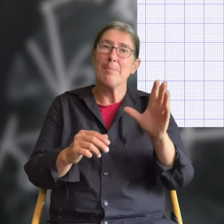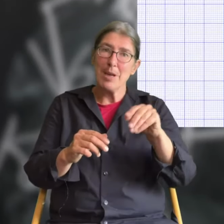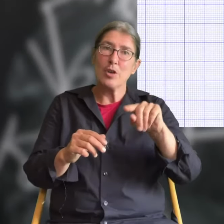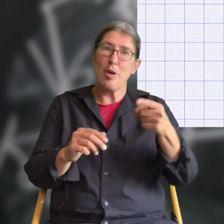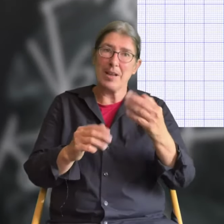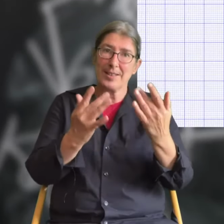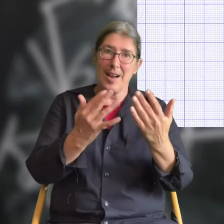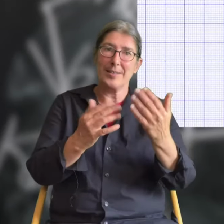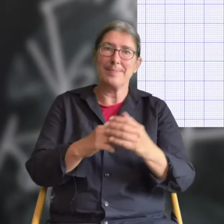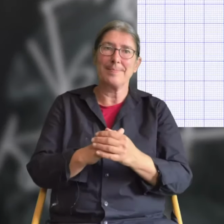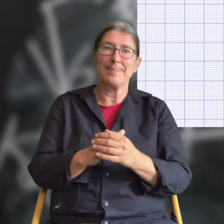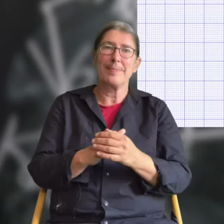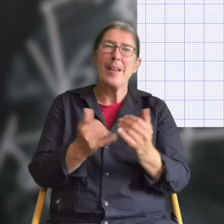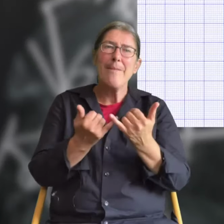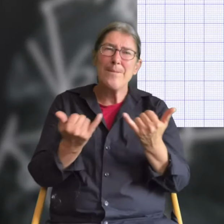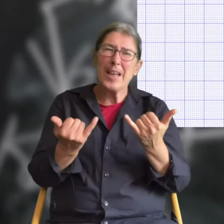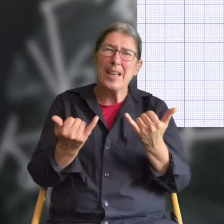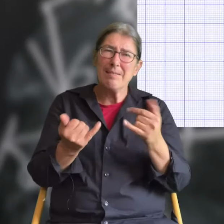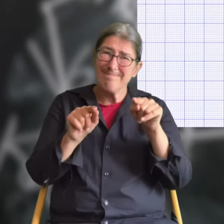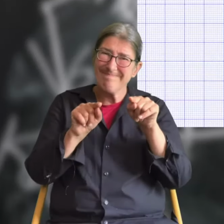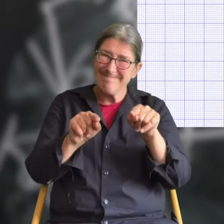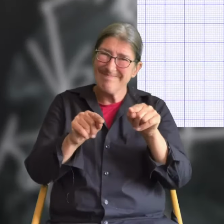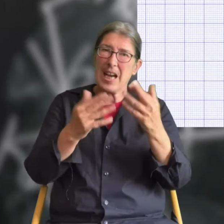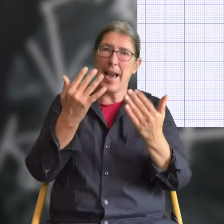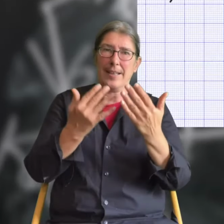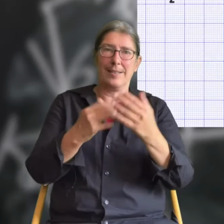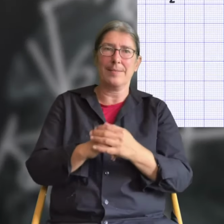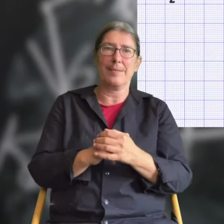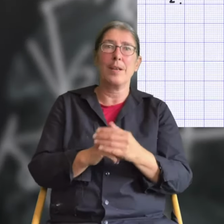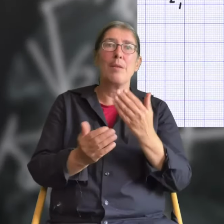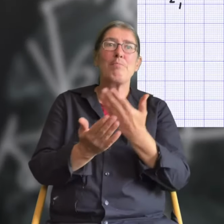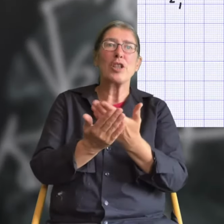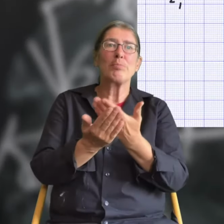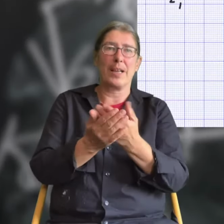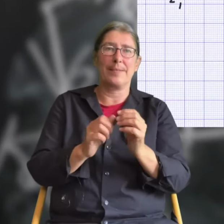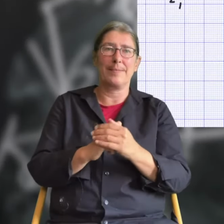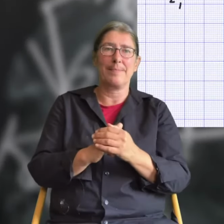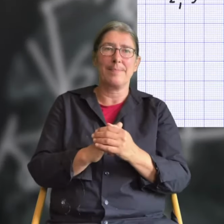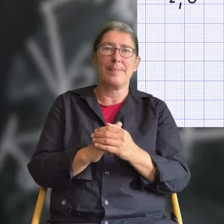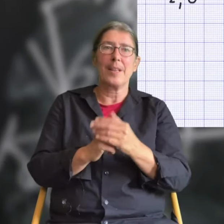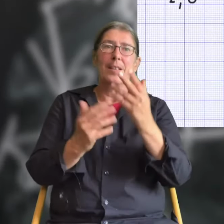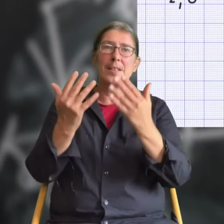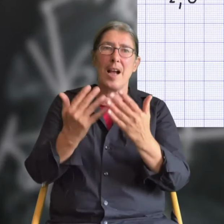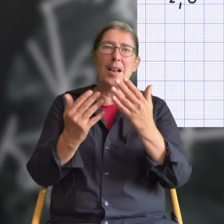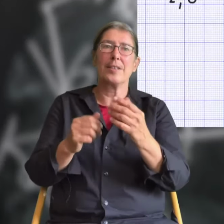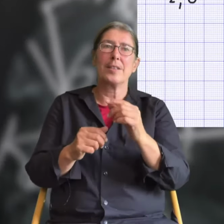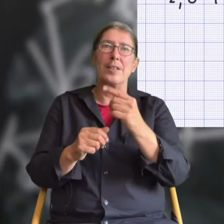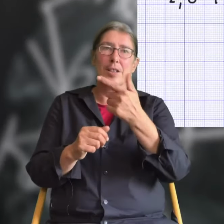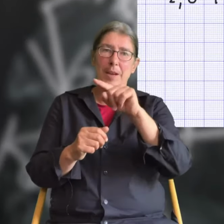mit Kommazahlen. Wie man das wohl macht. Zum Beispiel wollen wir die Zahl